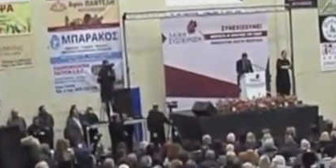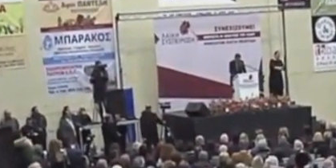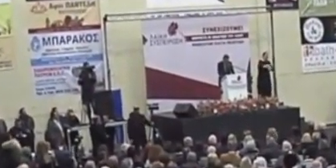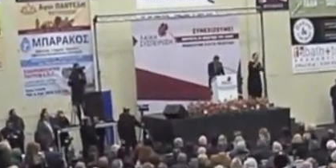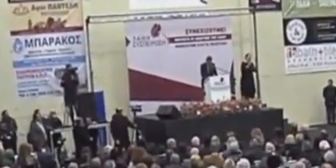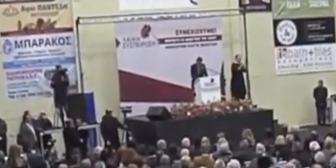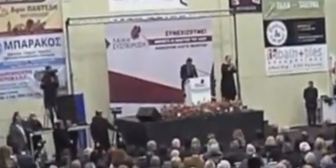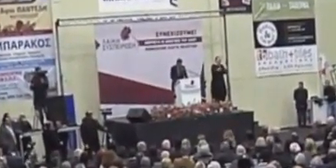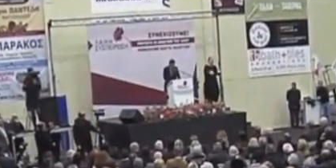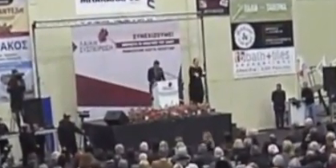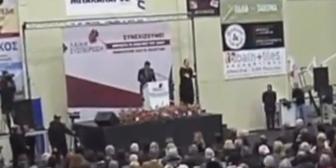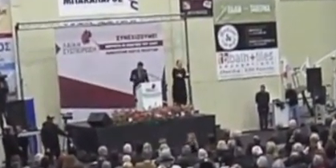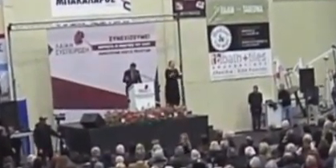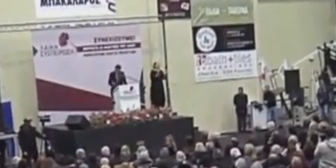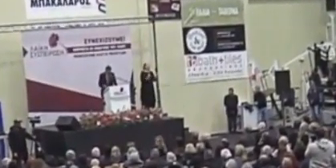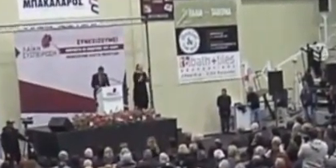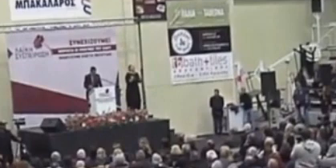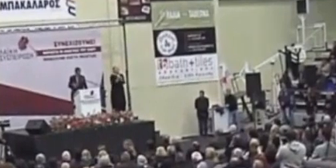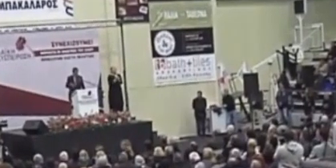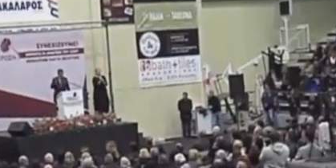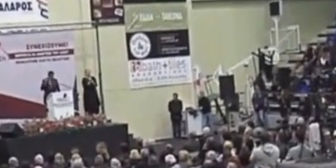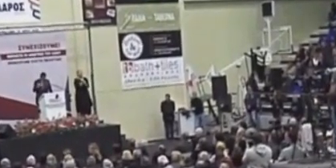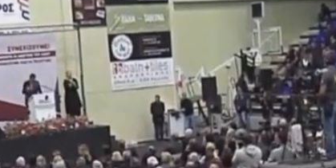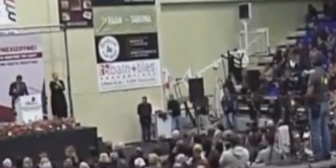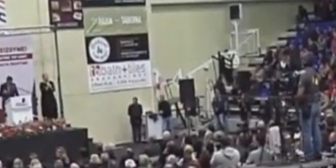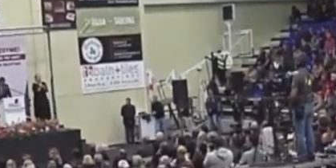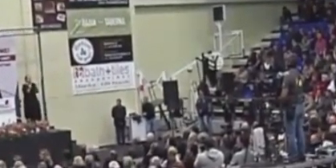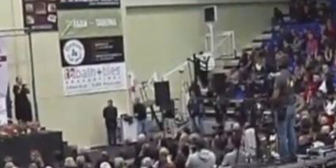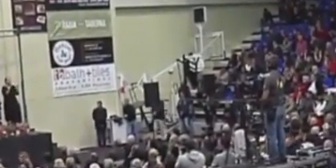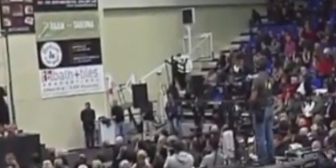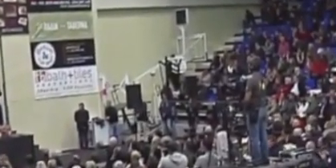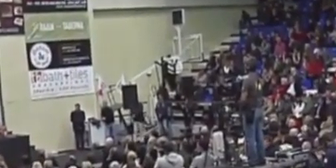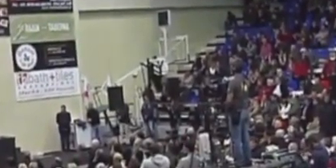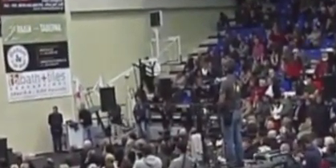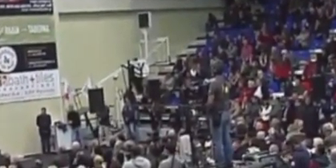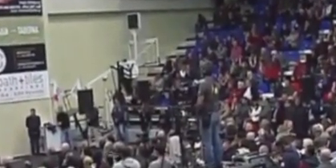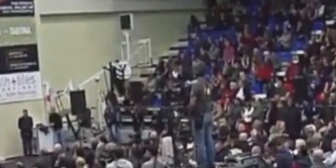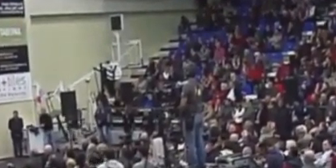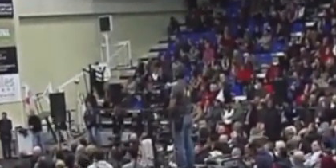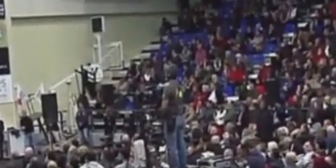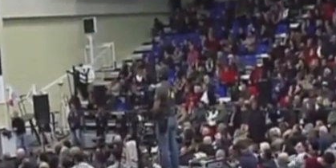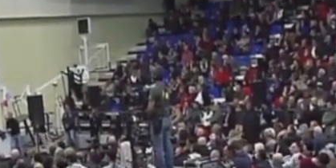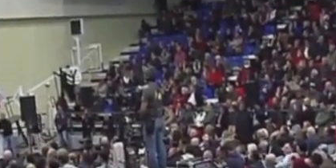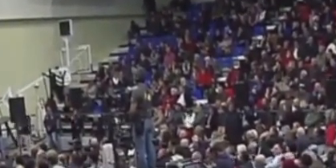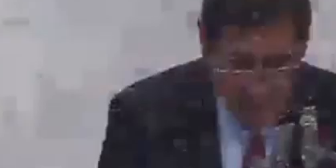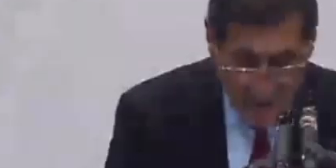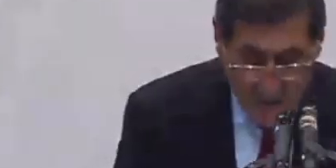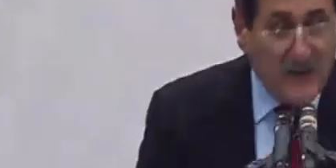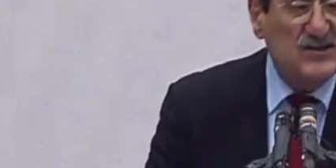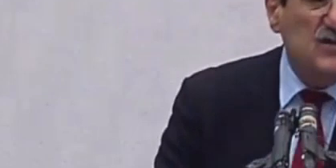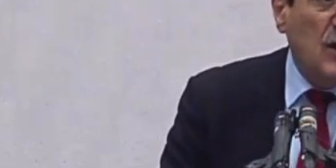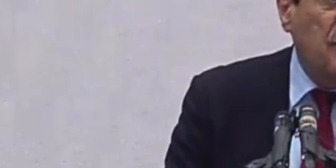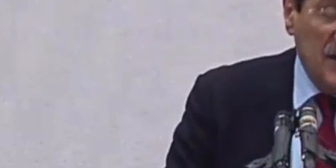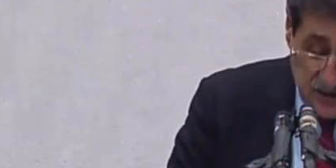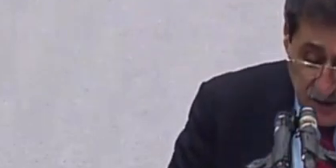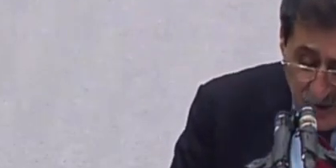μεγάλο χωριό. Οι θέσεις εργασίας δεν έρχονται με τις πορείες. Οι ντουντούκες έφεραν καμιά ανάπτυξη?